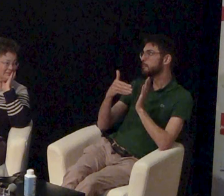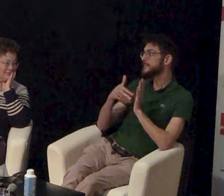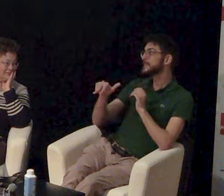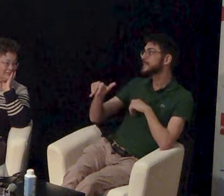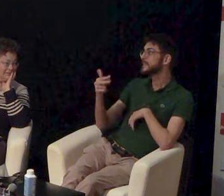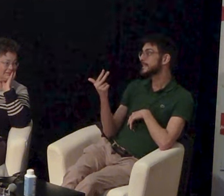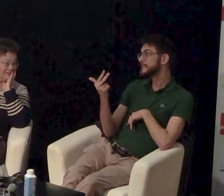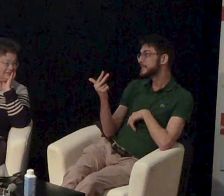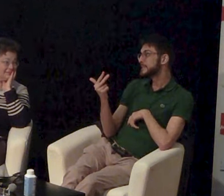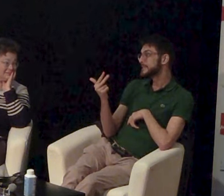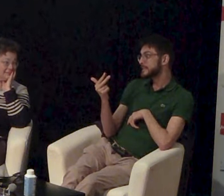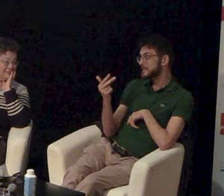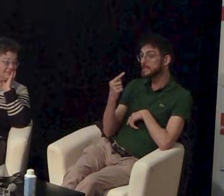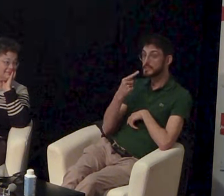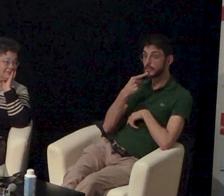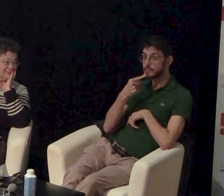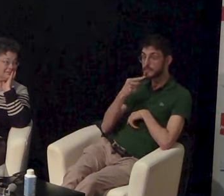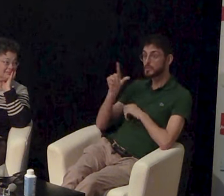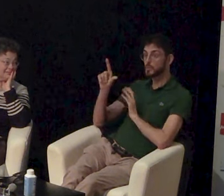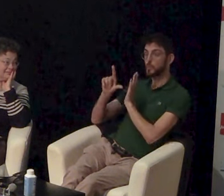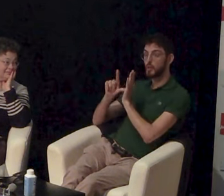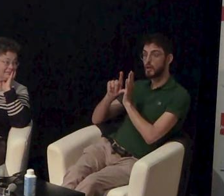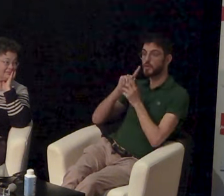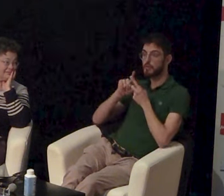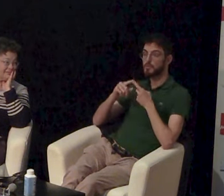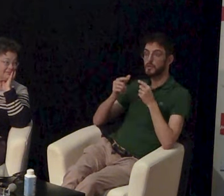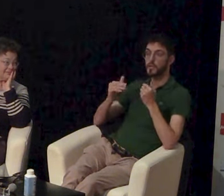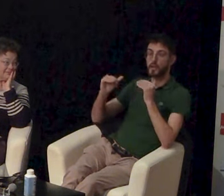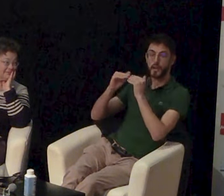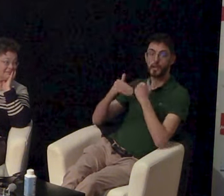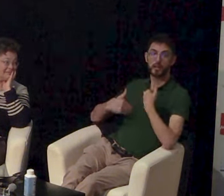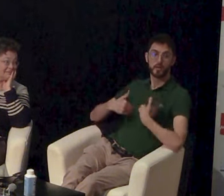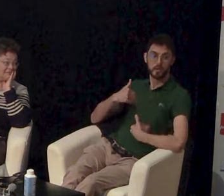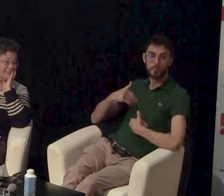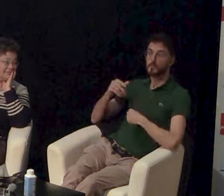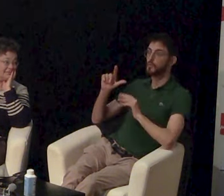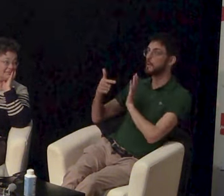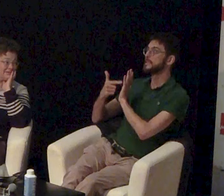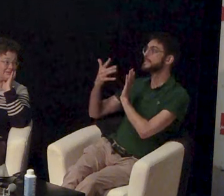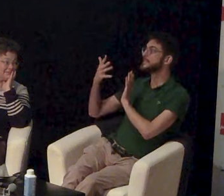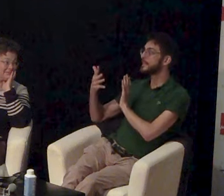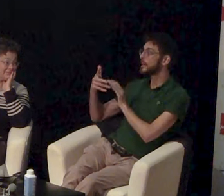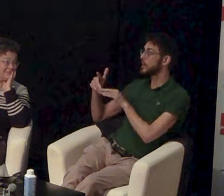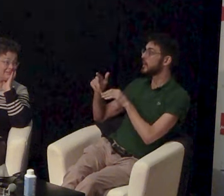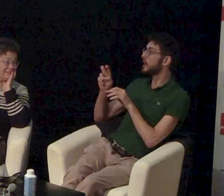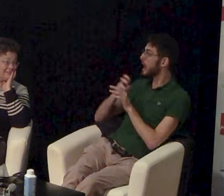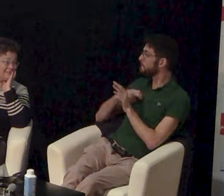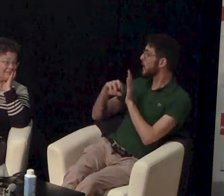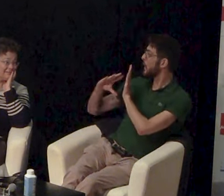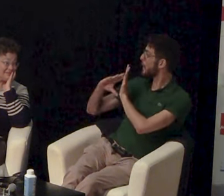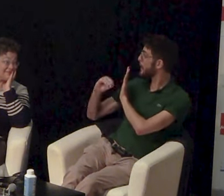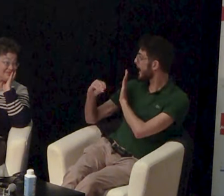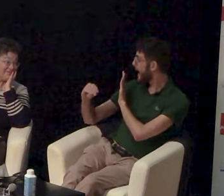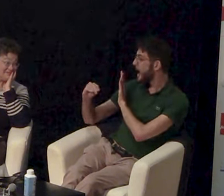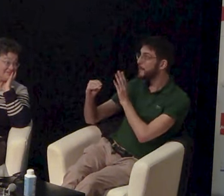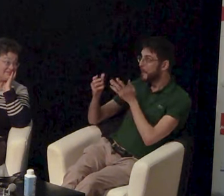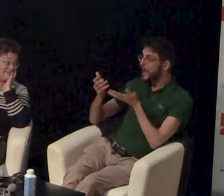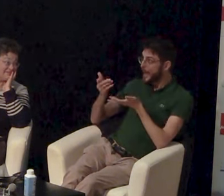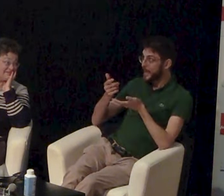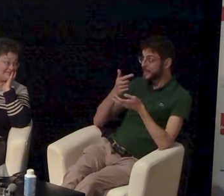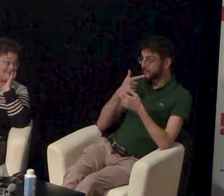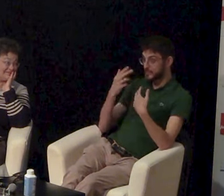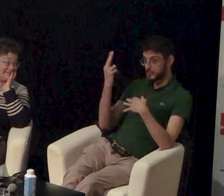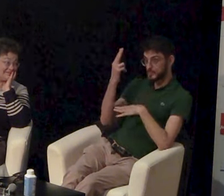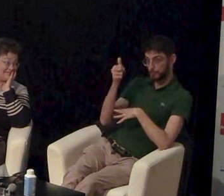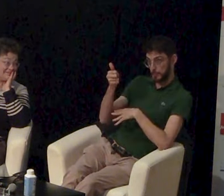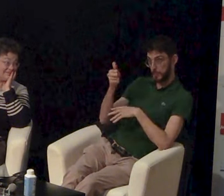avoir des jeunes qui rentrent à l'université, comme moi. Donc, par exemple, dans les années 2015 aussi, il y